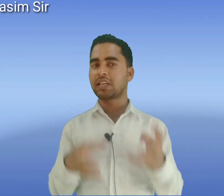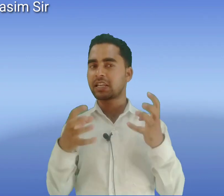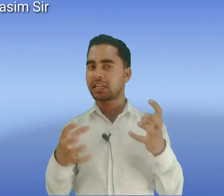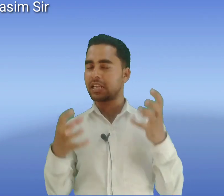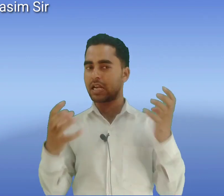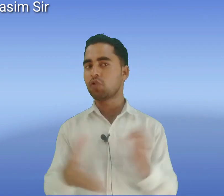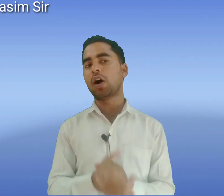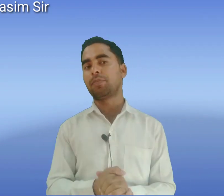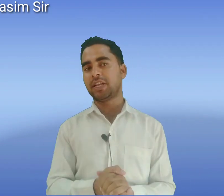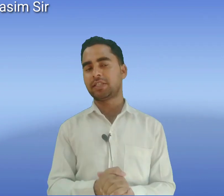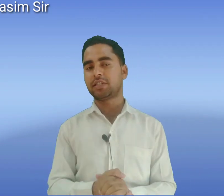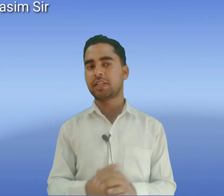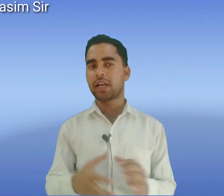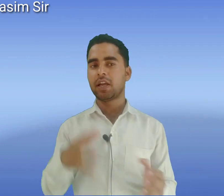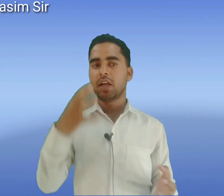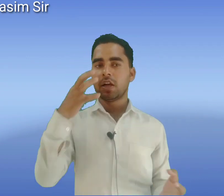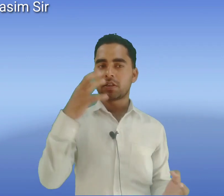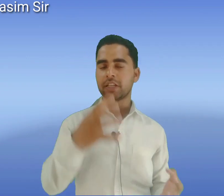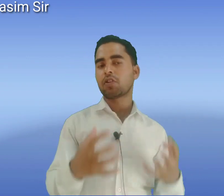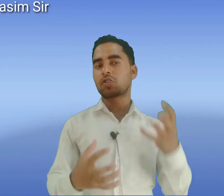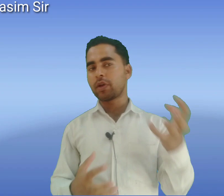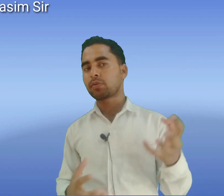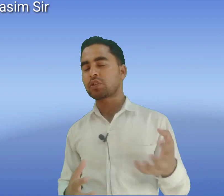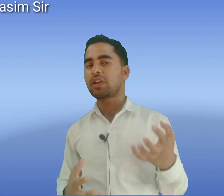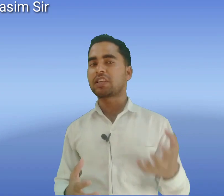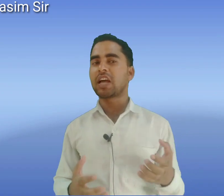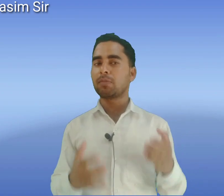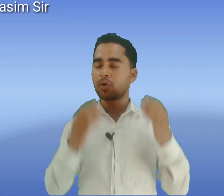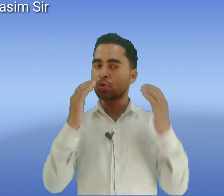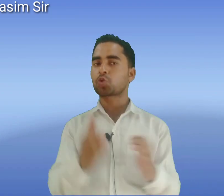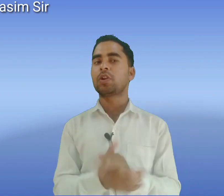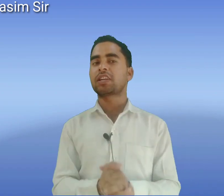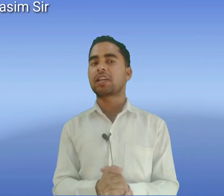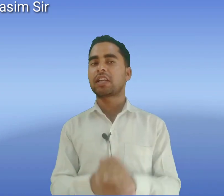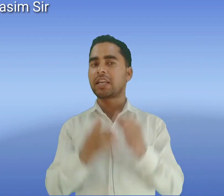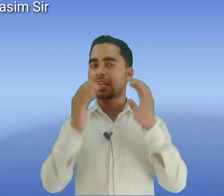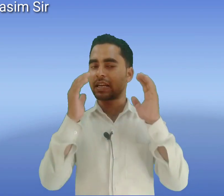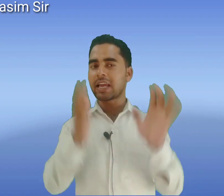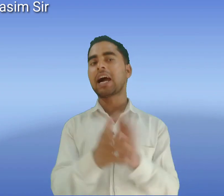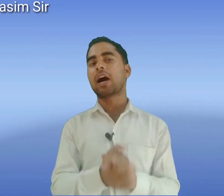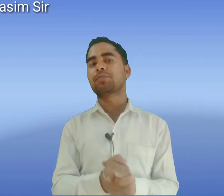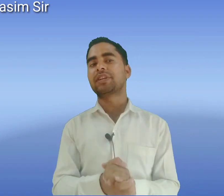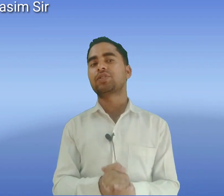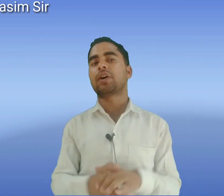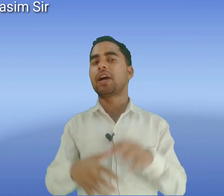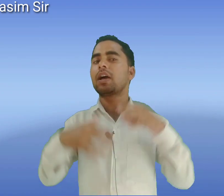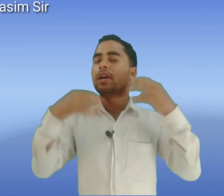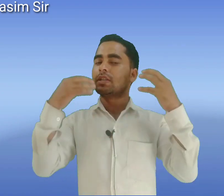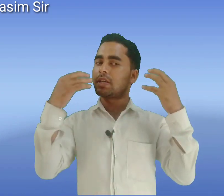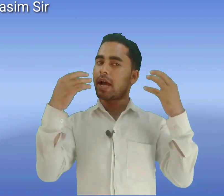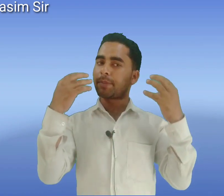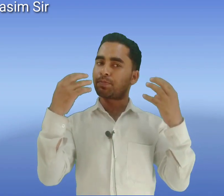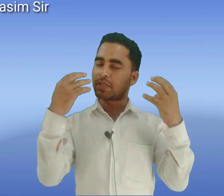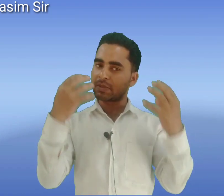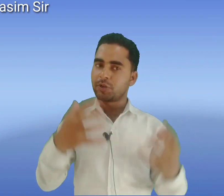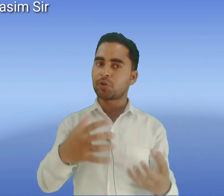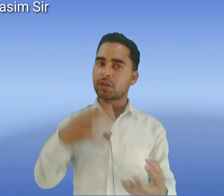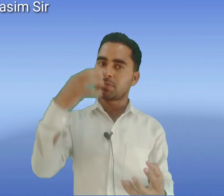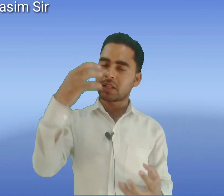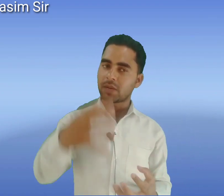से लेकर के न्यू अपडेट्स ठीक है टेंथ और ट्वेल्थ के एग्जाम उसको ले करके एक नया अपडेट जो है से आप इस वीडियो के माध्यम